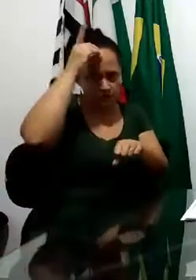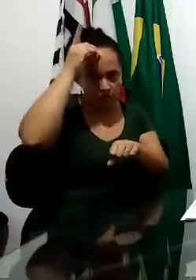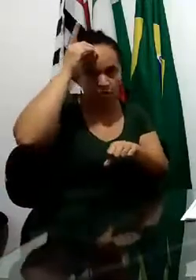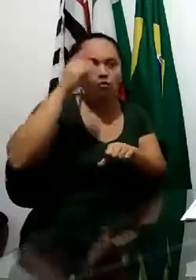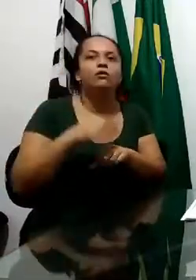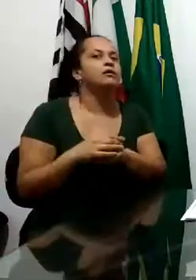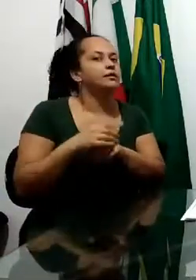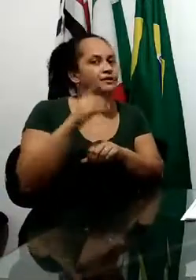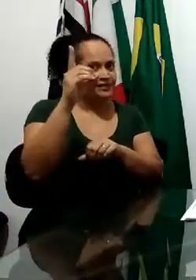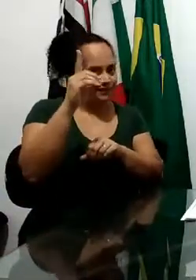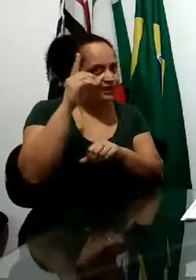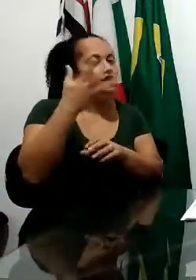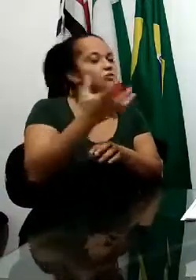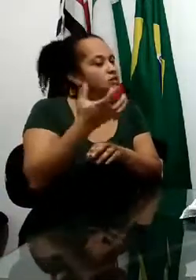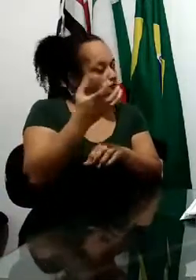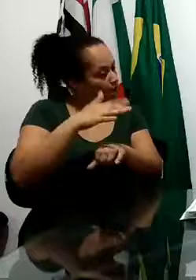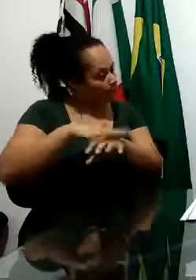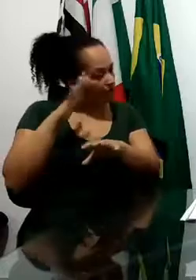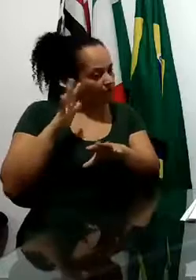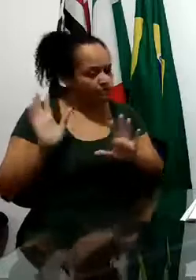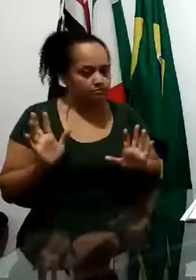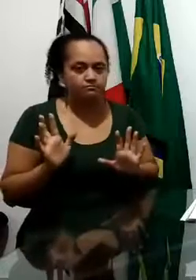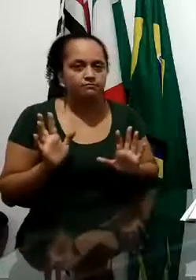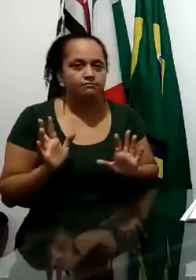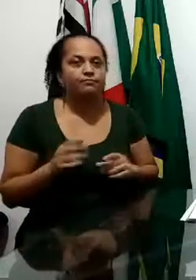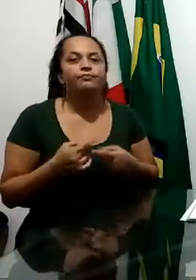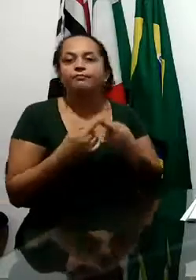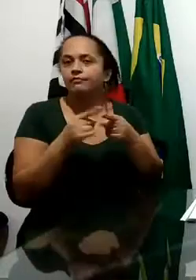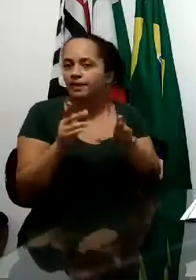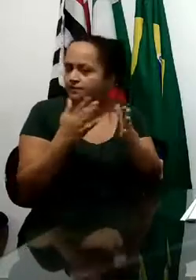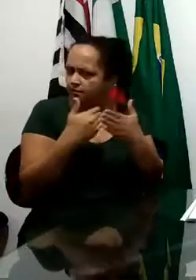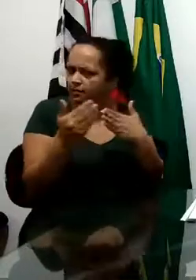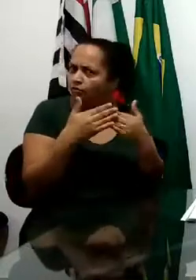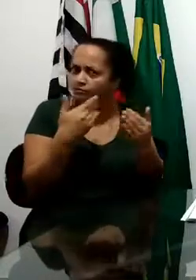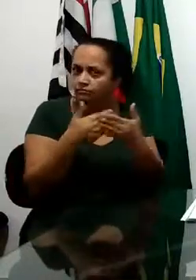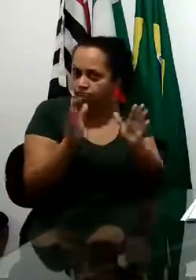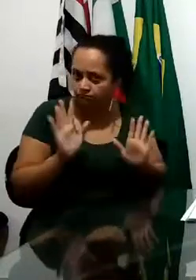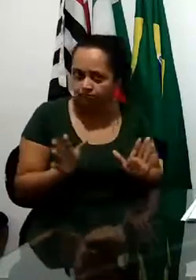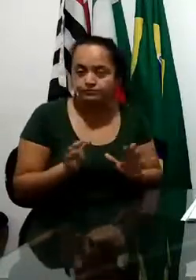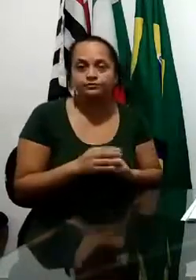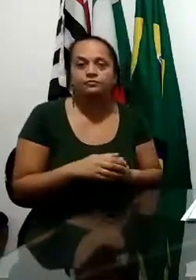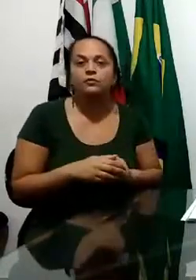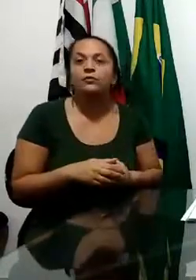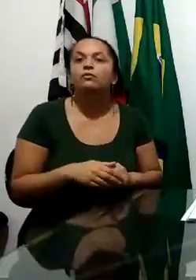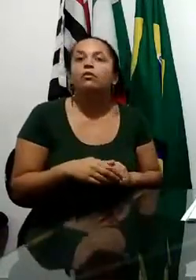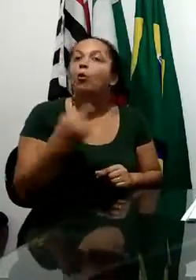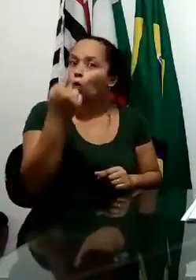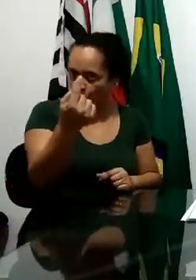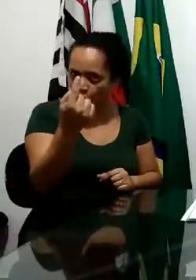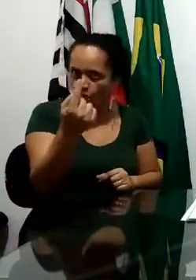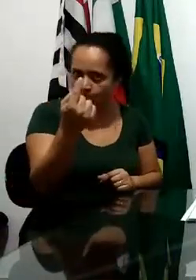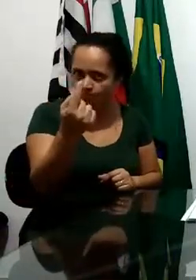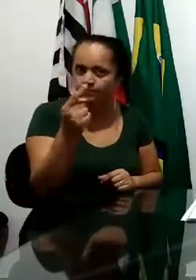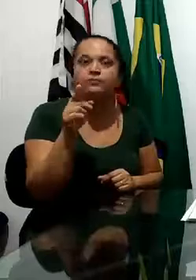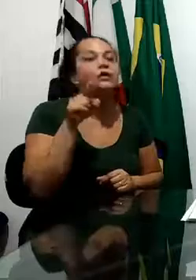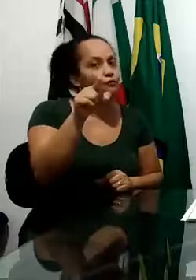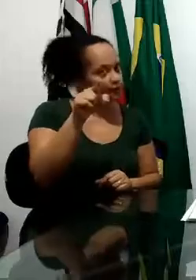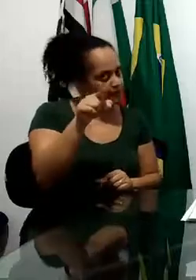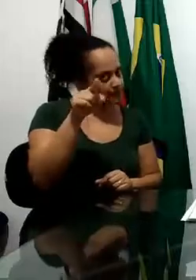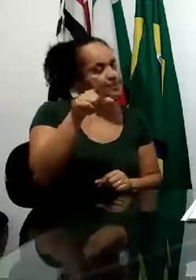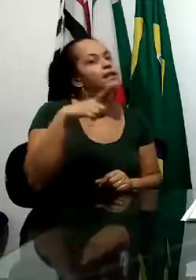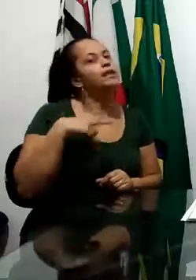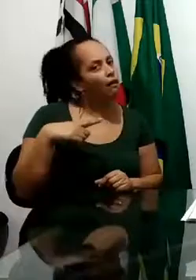mais, né? Mas não importa, né? Não importa. Pelo menos um talento